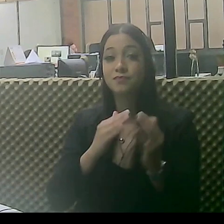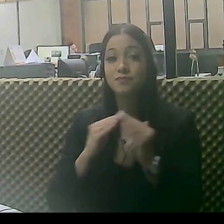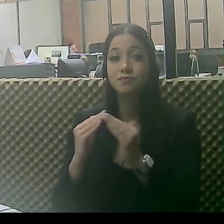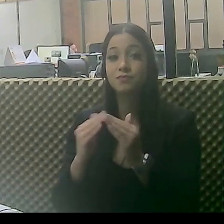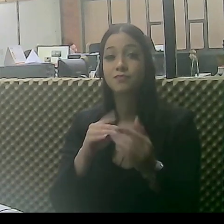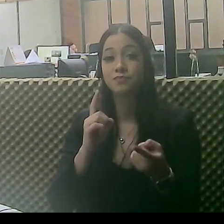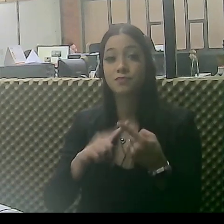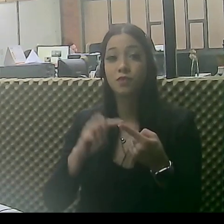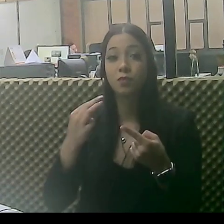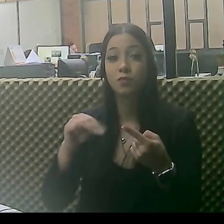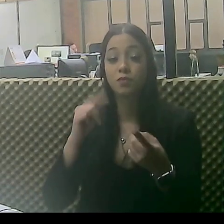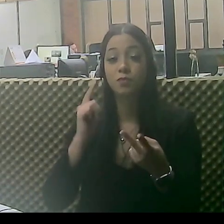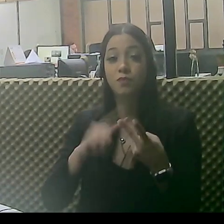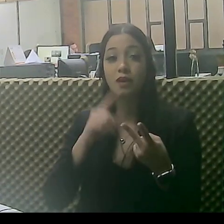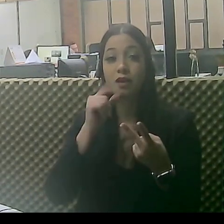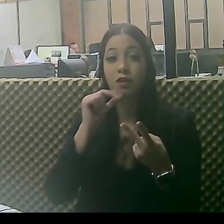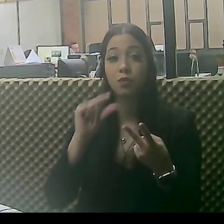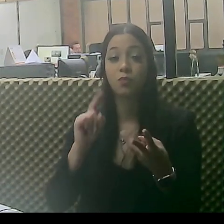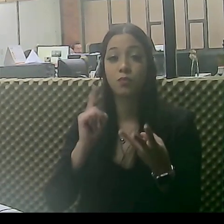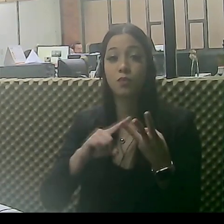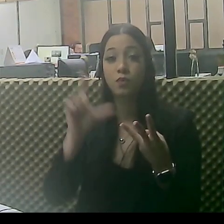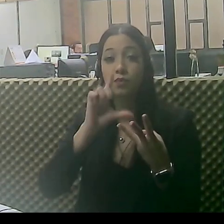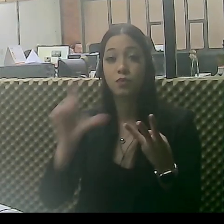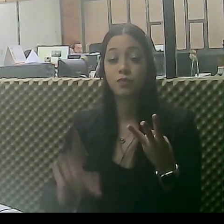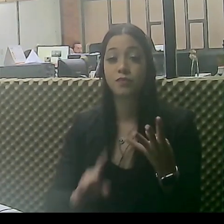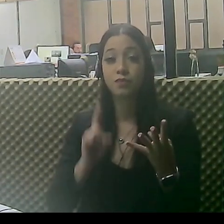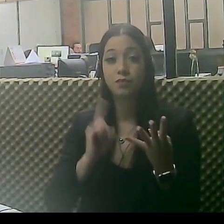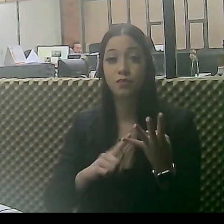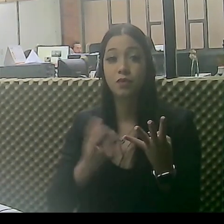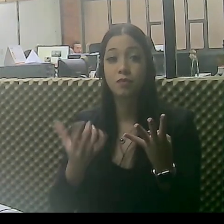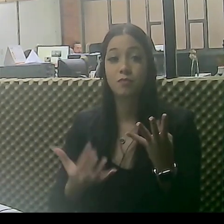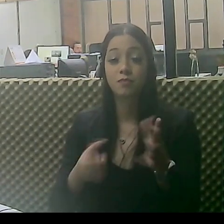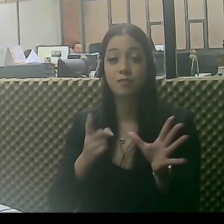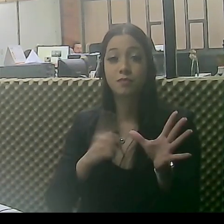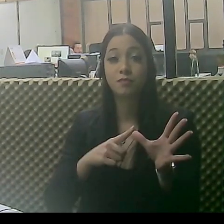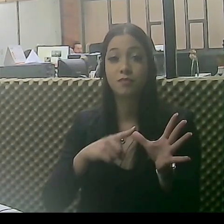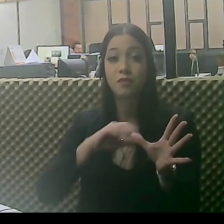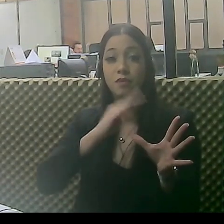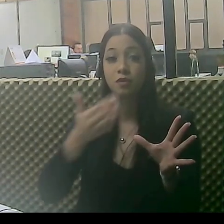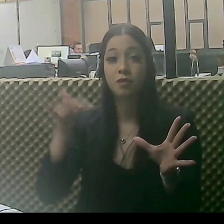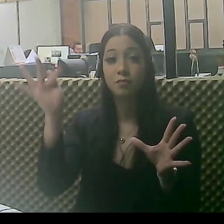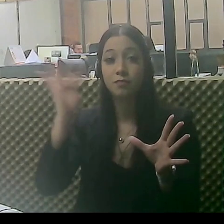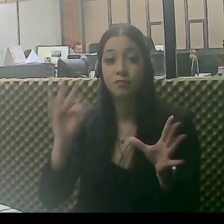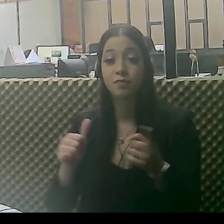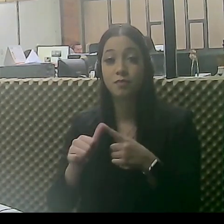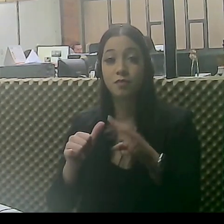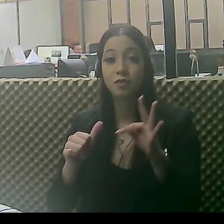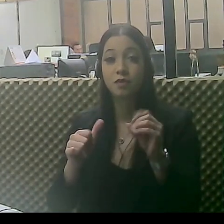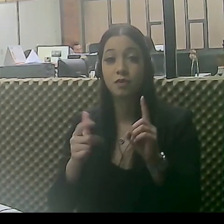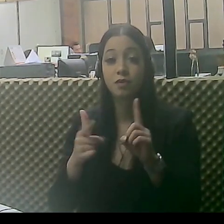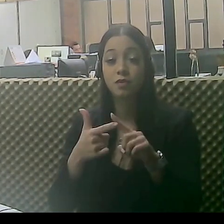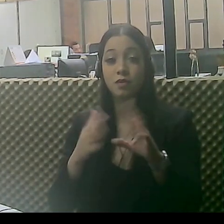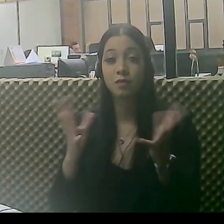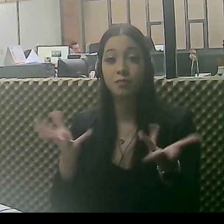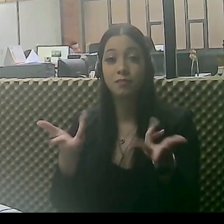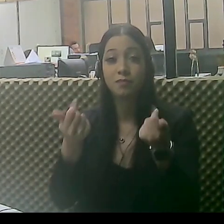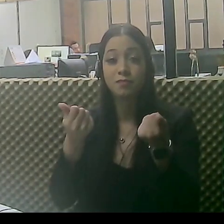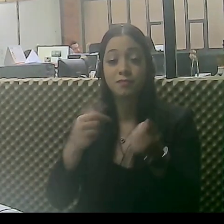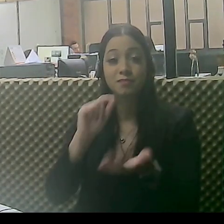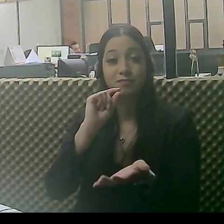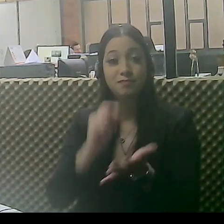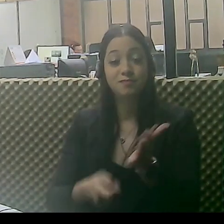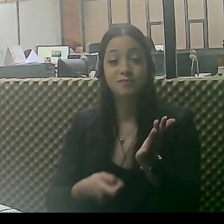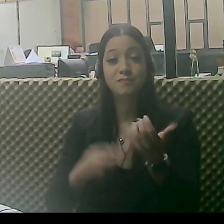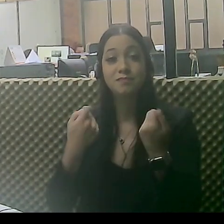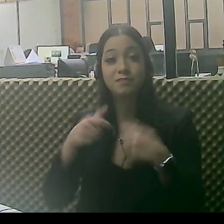bairros: Morumbi, Lagoinha, Luizote de Freitas, Planalto, Campo Alegre, Tocantins e Maravilha. Para se